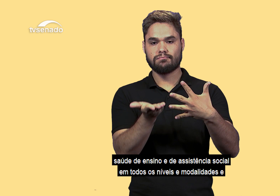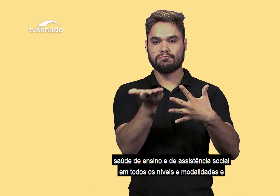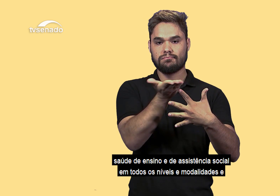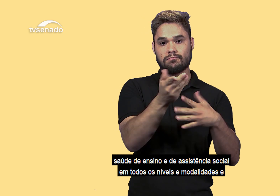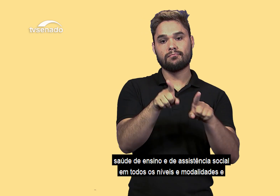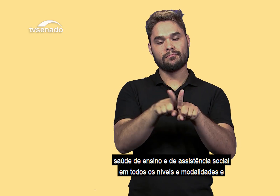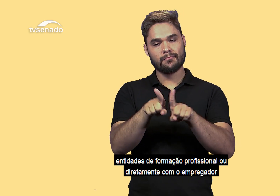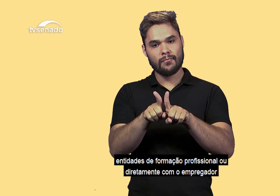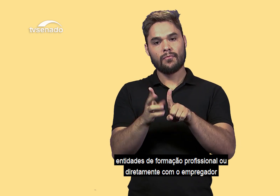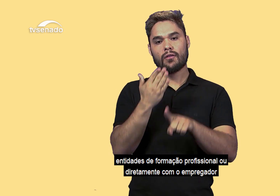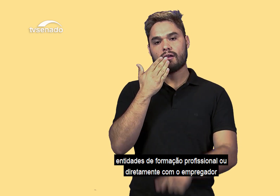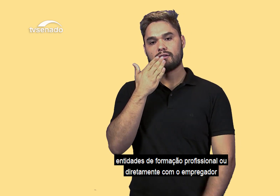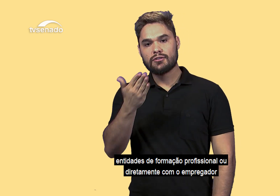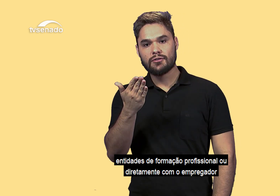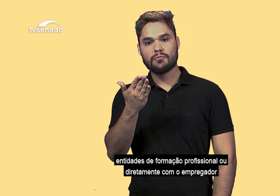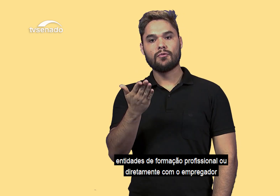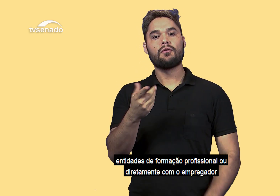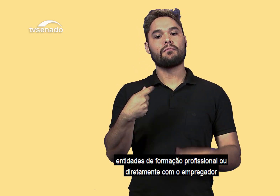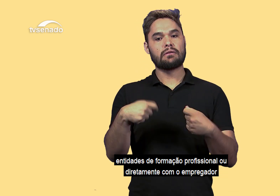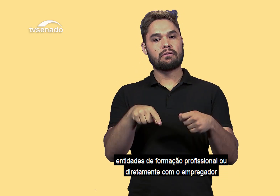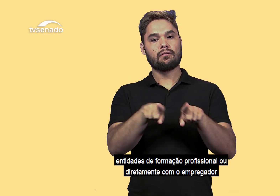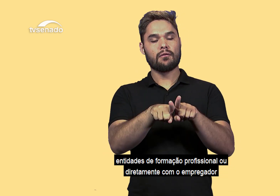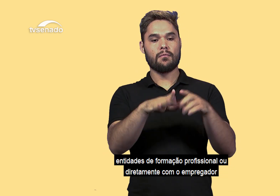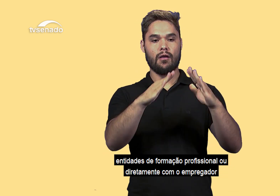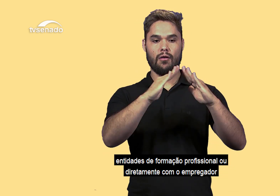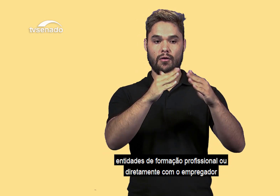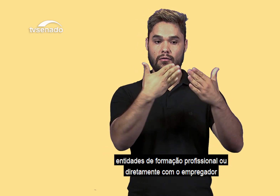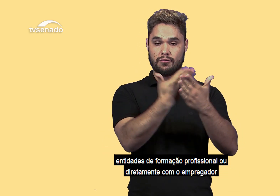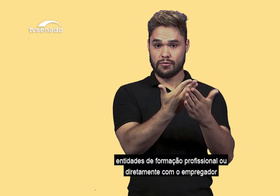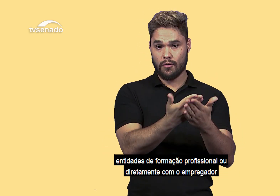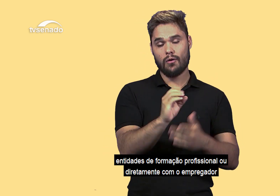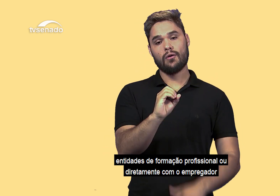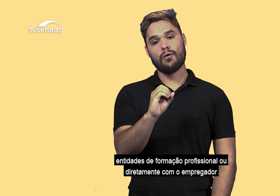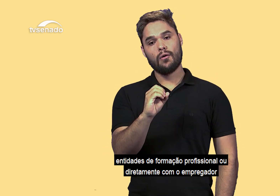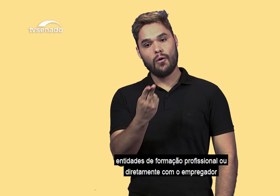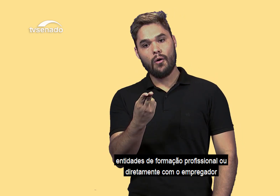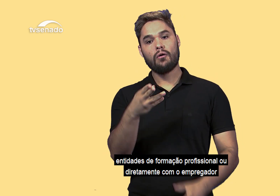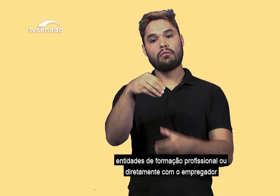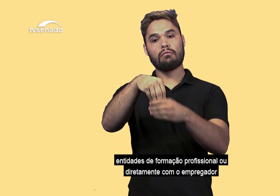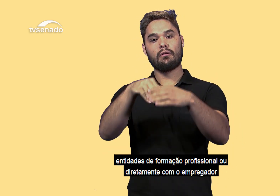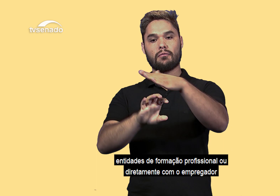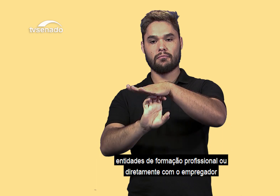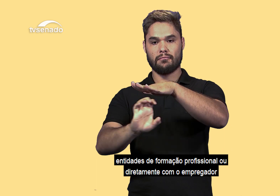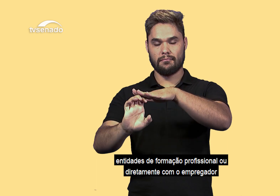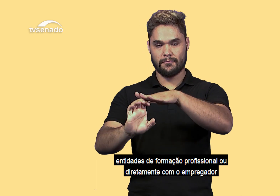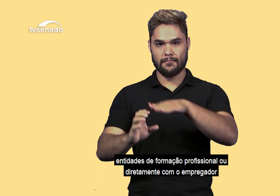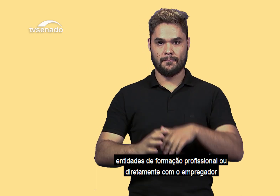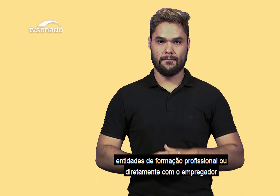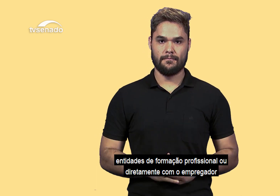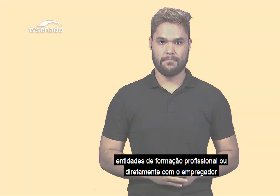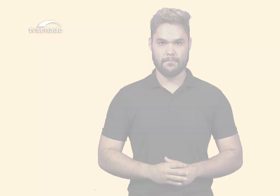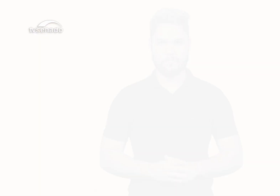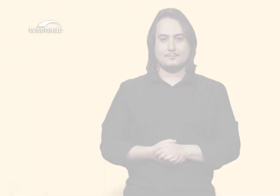e modalidades e entidades de formação profissional ou diretamente com o empregador.